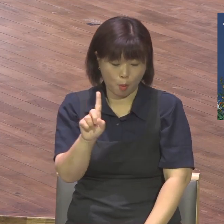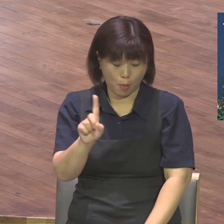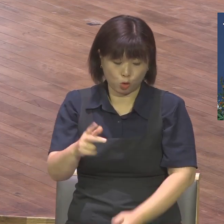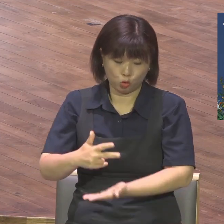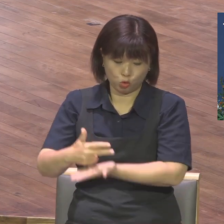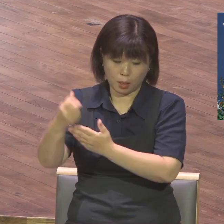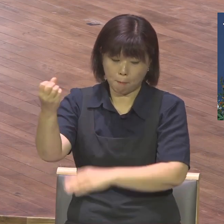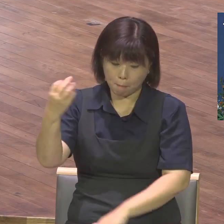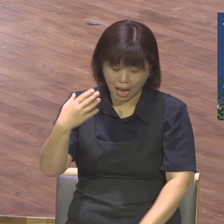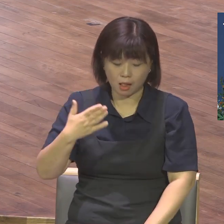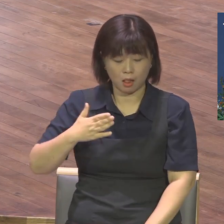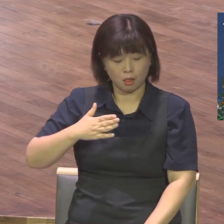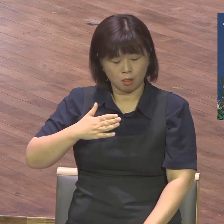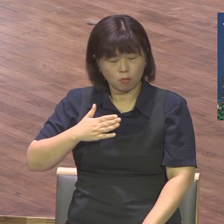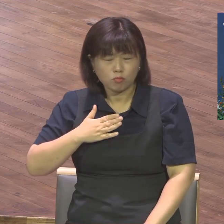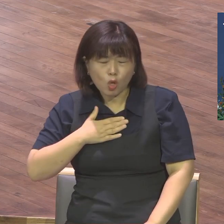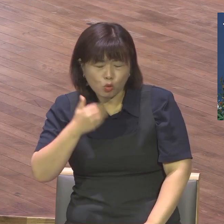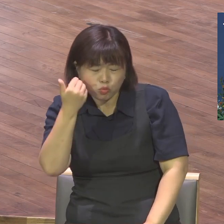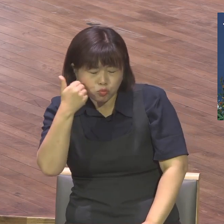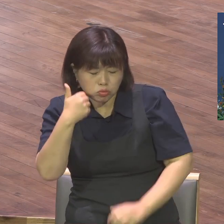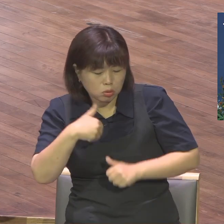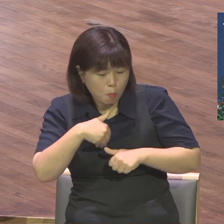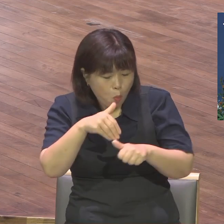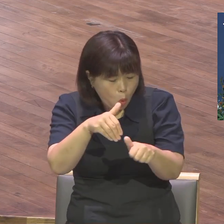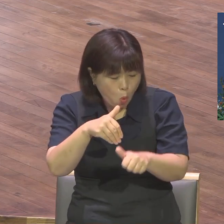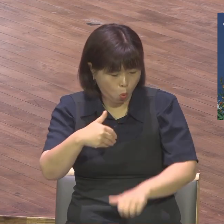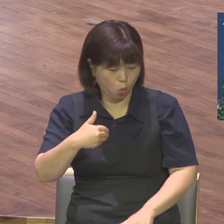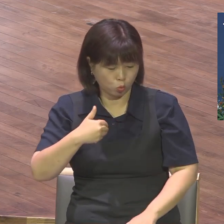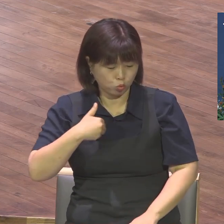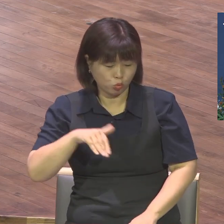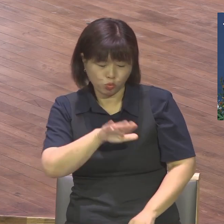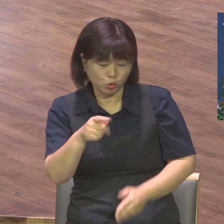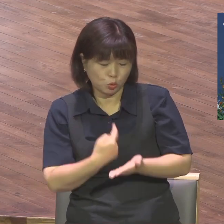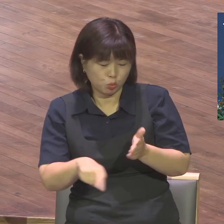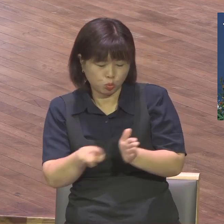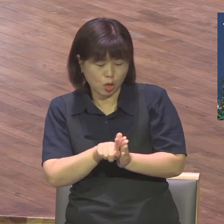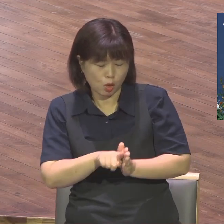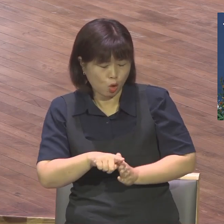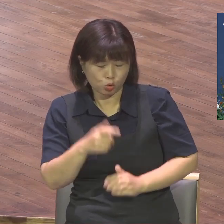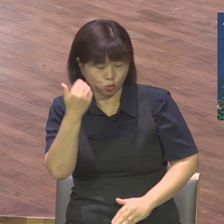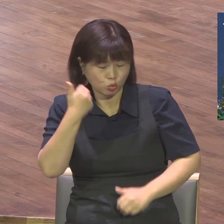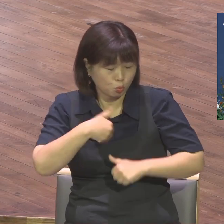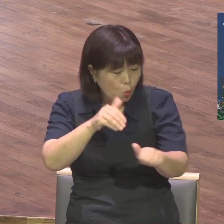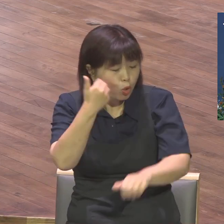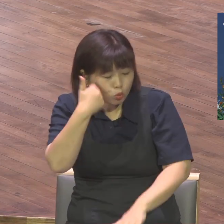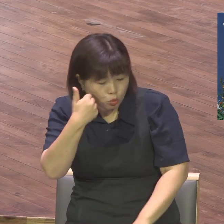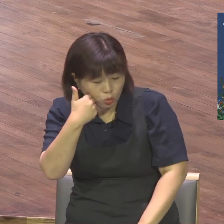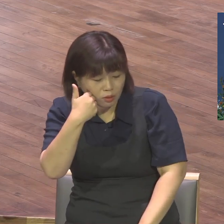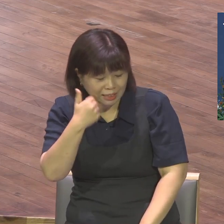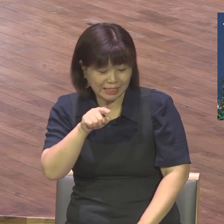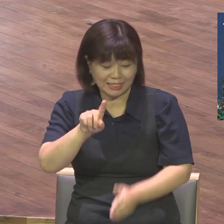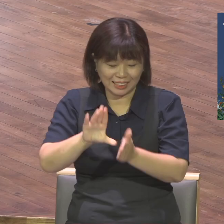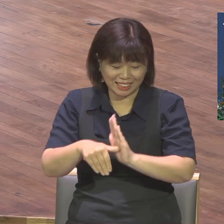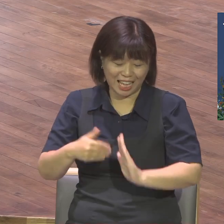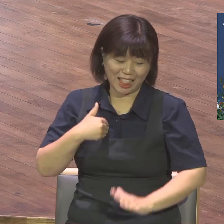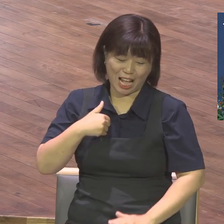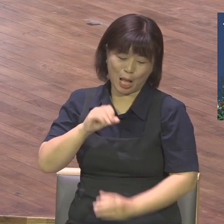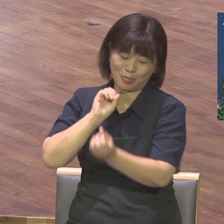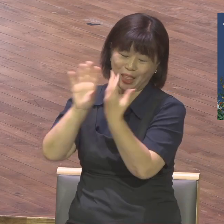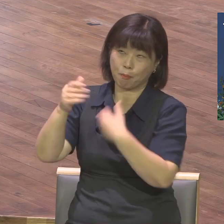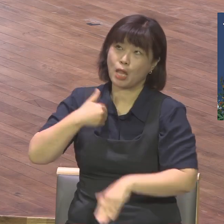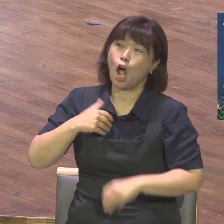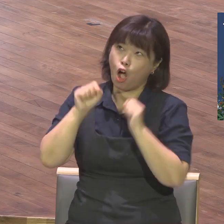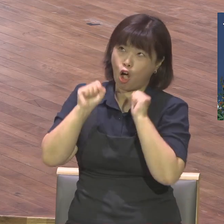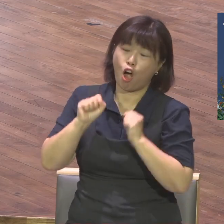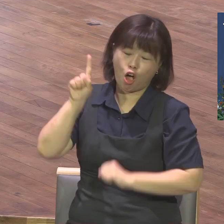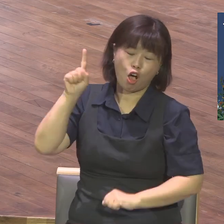목소리를 들으니 주께서 이르시되 내가 누구를 보내며 누가 우리를 위하여 갈고 하시니 그때 내가 이르되 내가